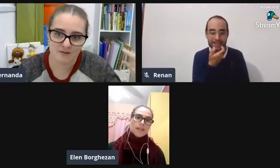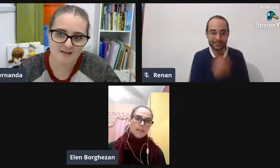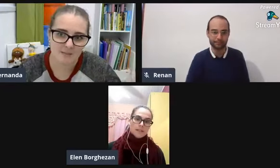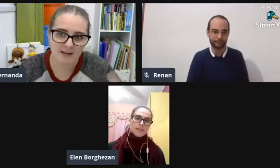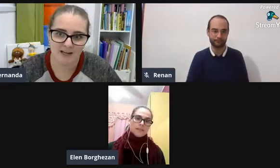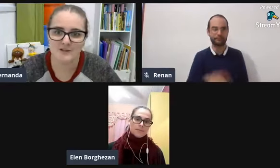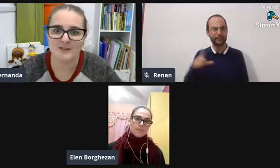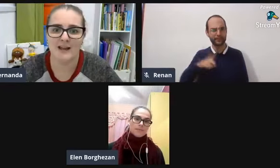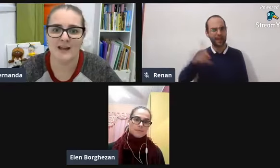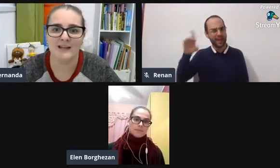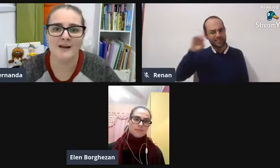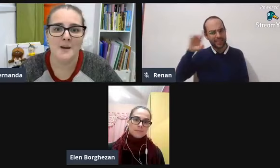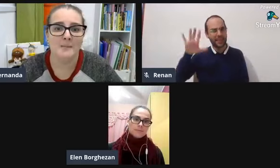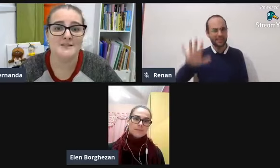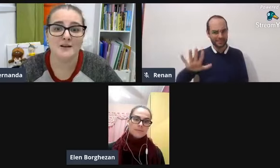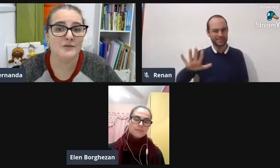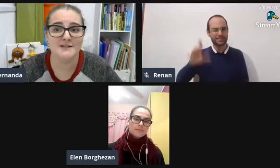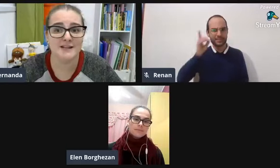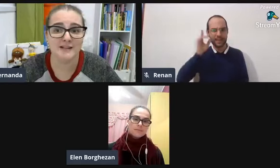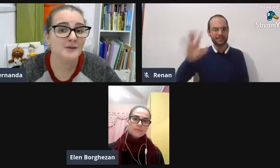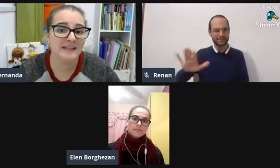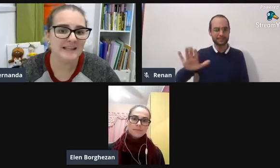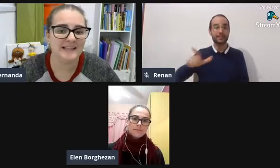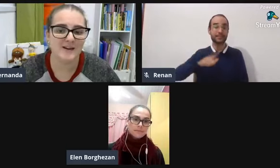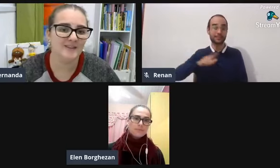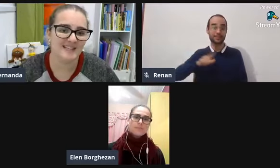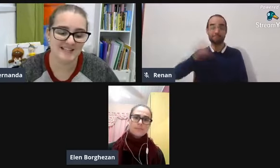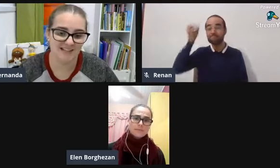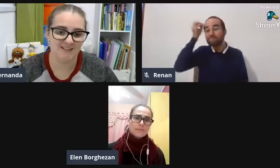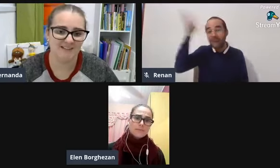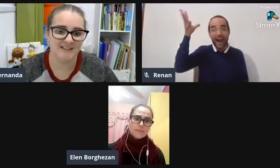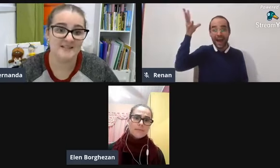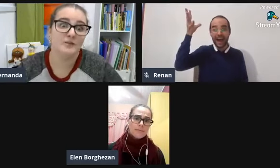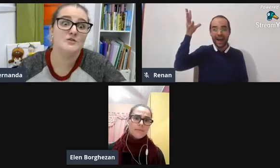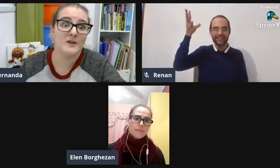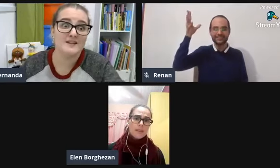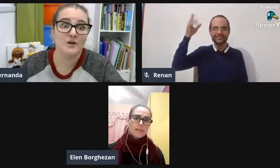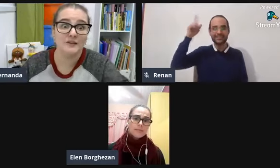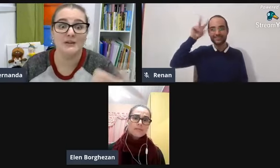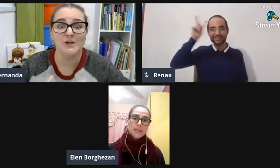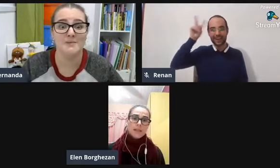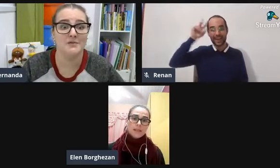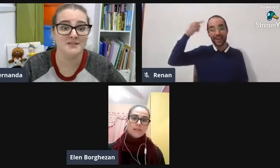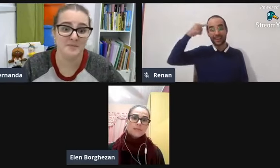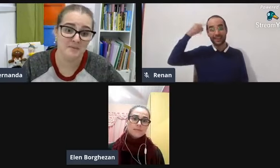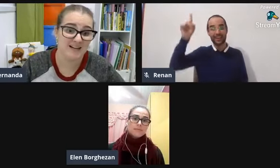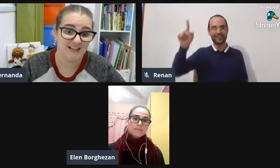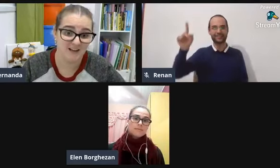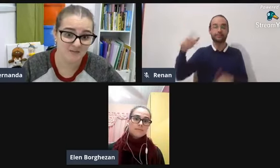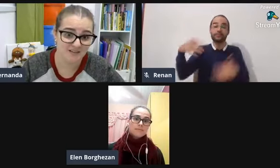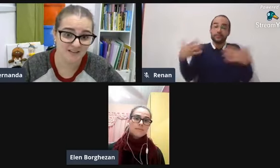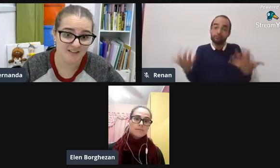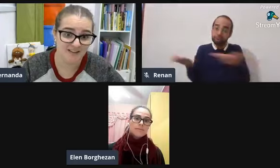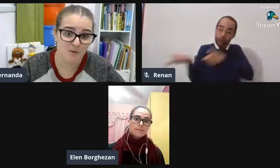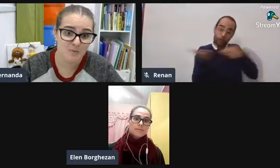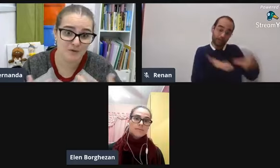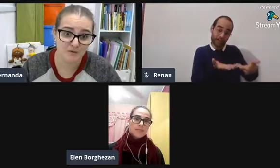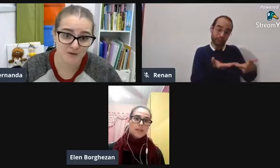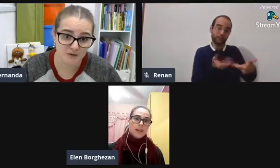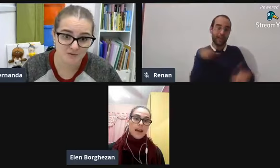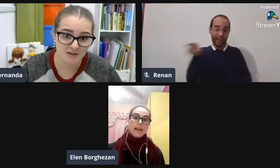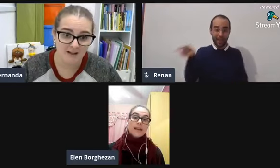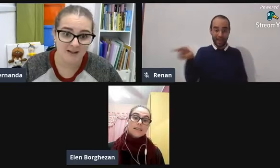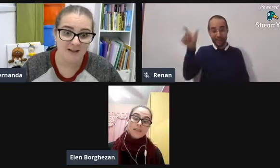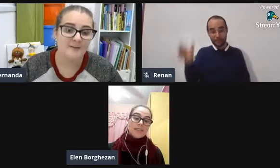Denise, que teve essa brilhante ideia, mas talvez ele não iria ter acontecido se eu não tivesse convidado ela para fazer a primeira live, né? O